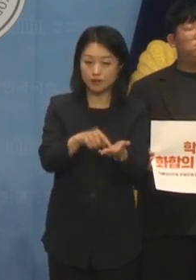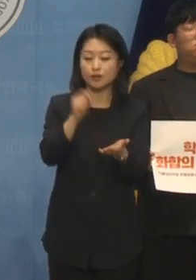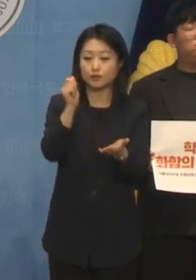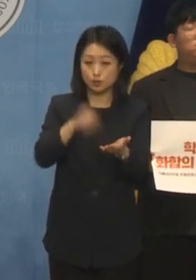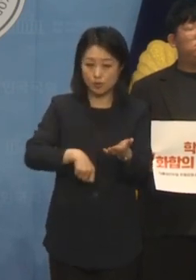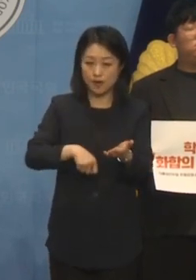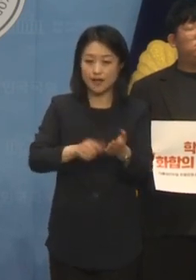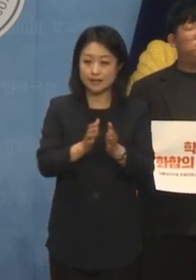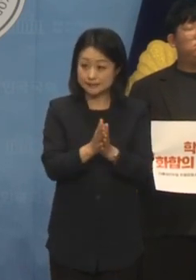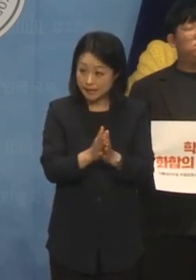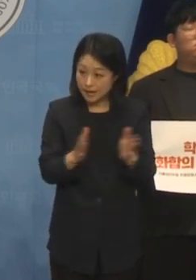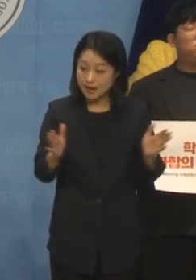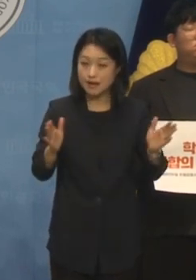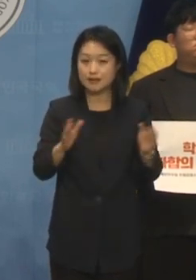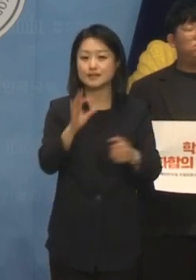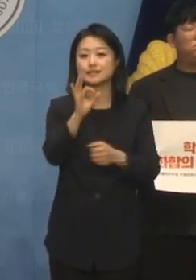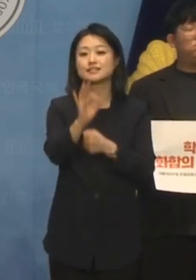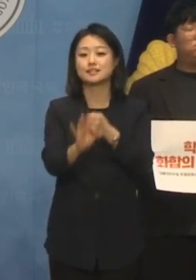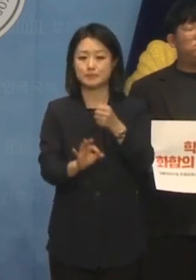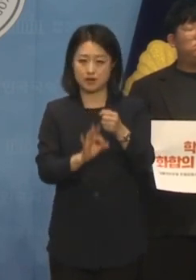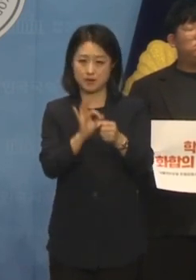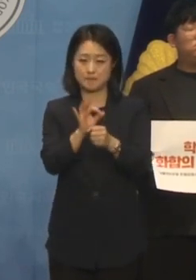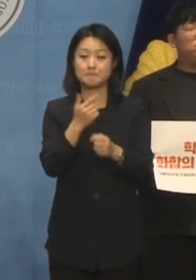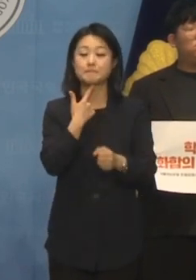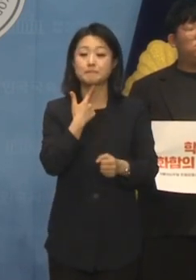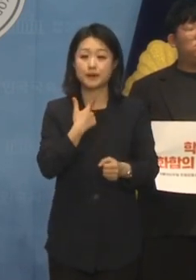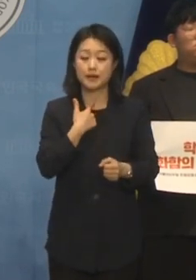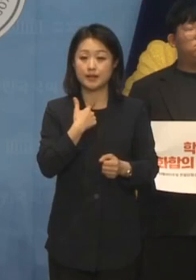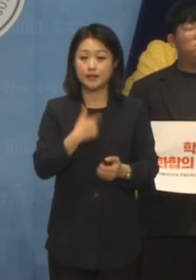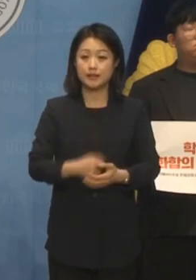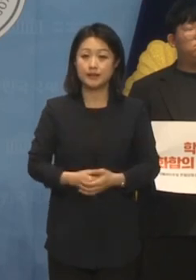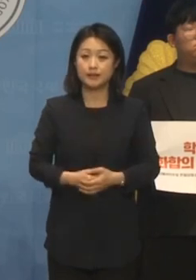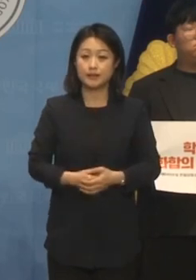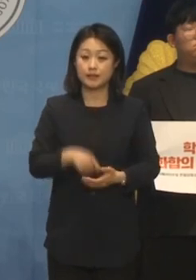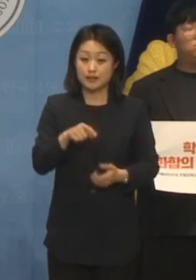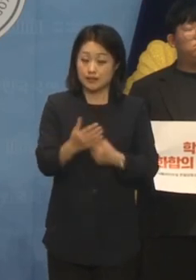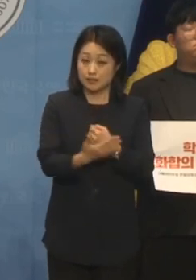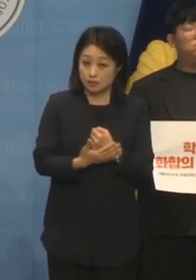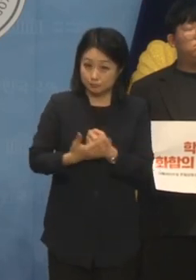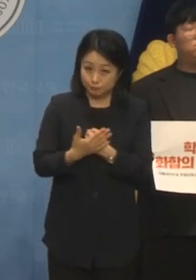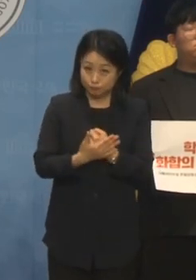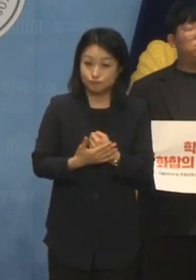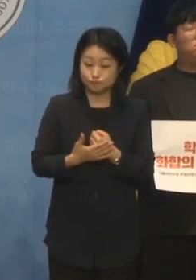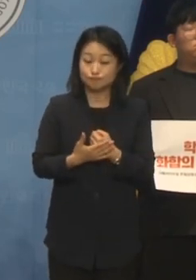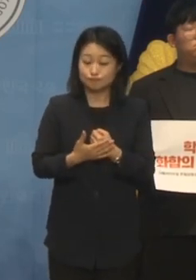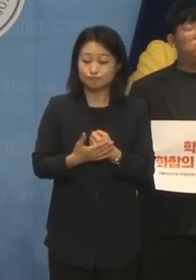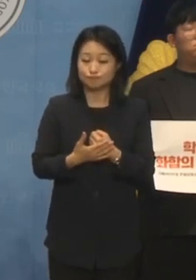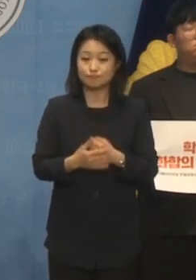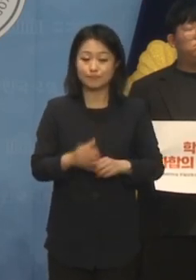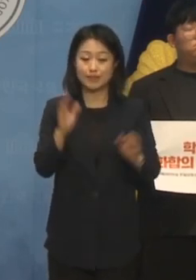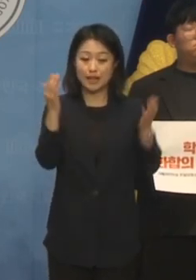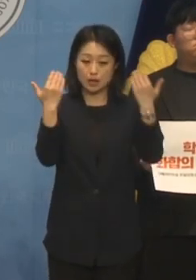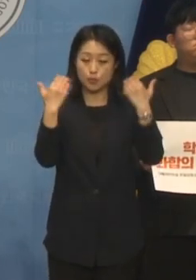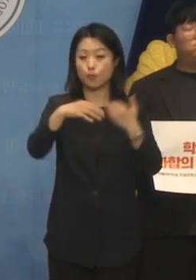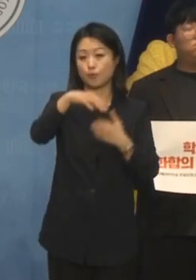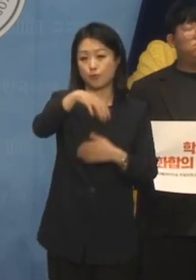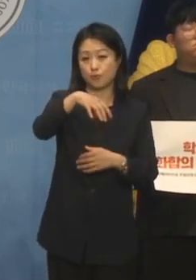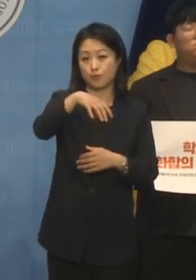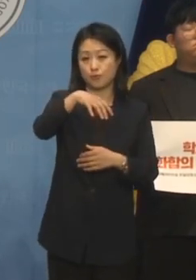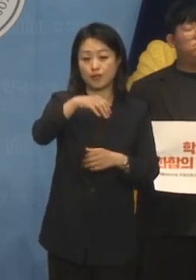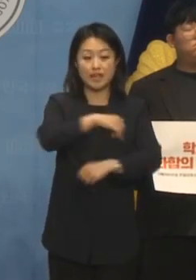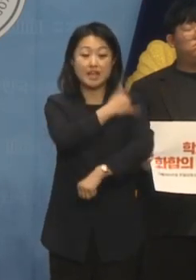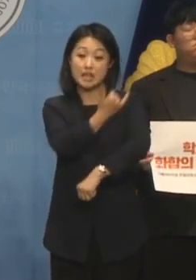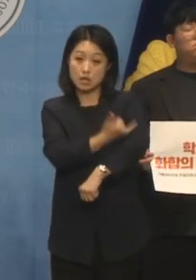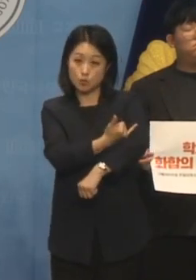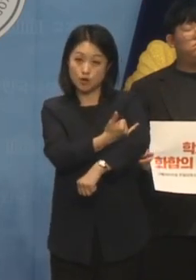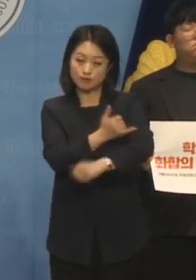지금 10년이 좀 넘은 그런 역사를 갖게 됐고, 그 덕분에 우리 학교 현장에서